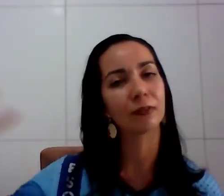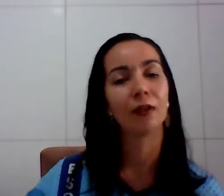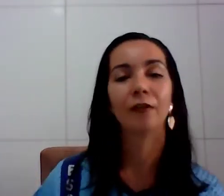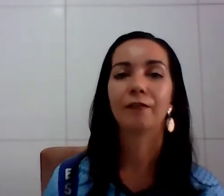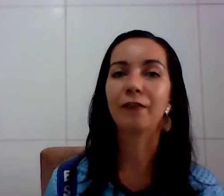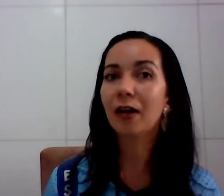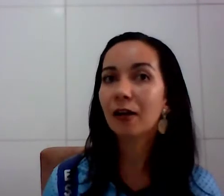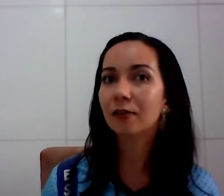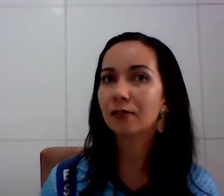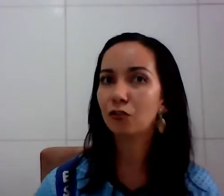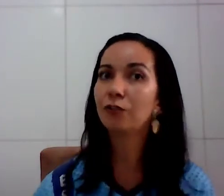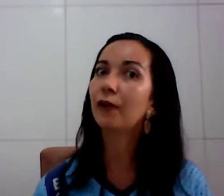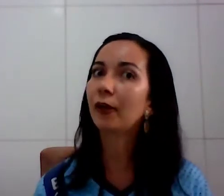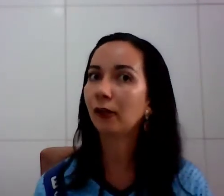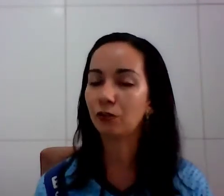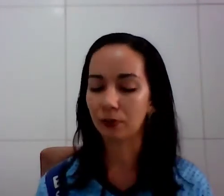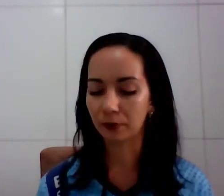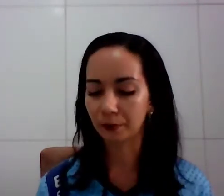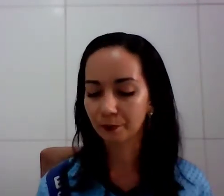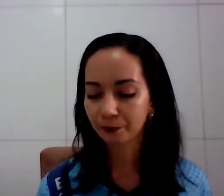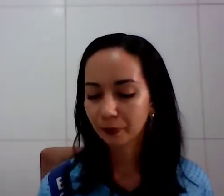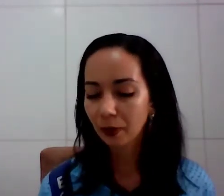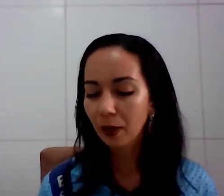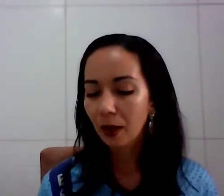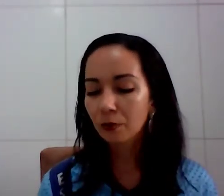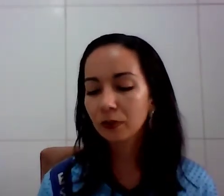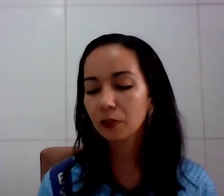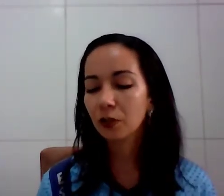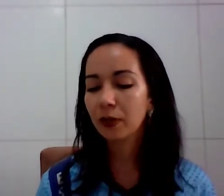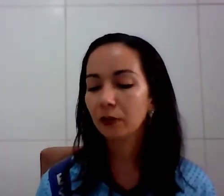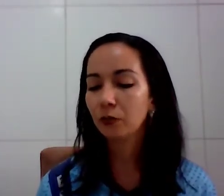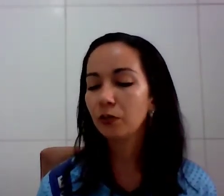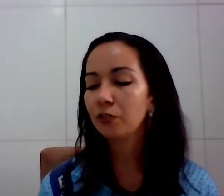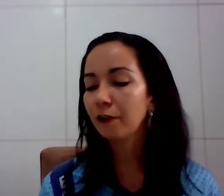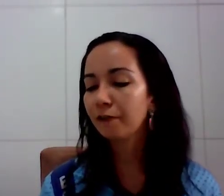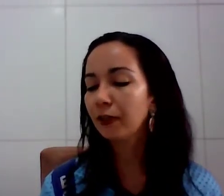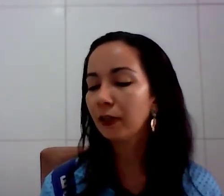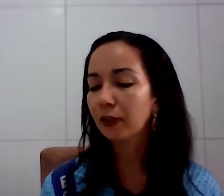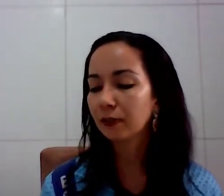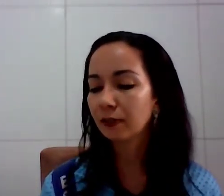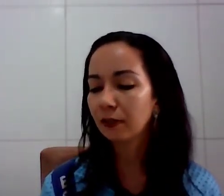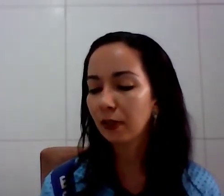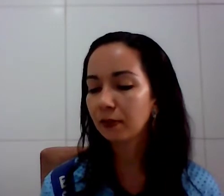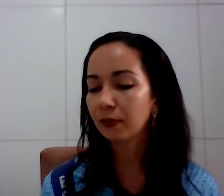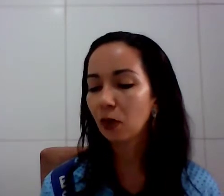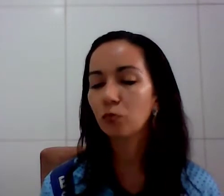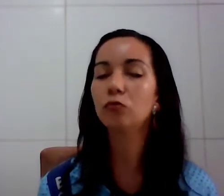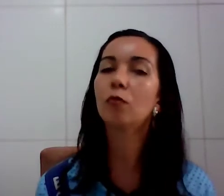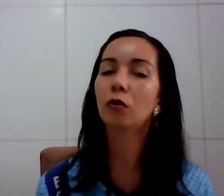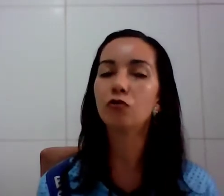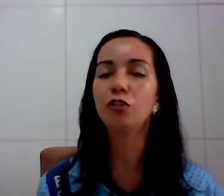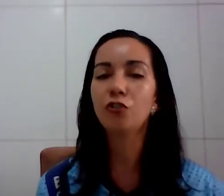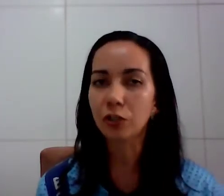diversas fases diferentes. Os historiadores definem essa ciência de alguns modos